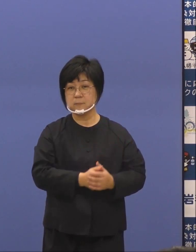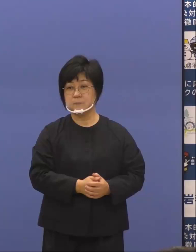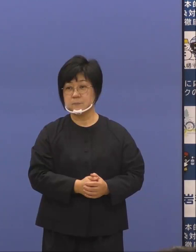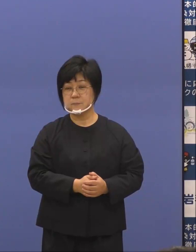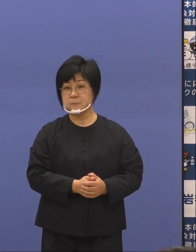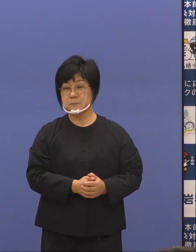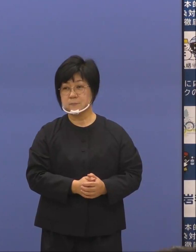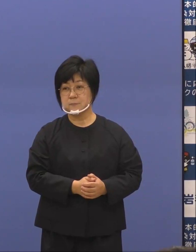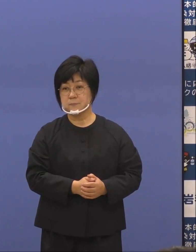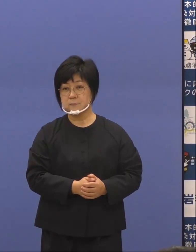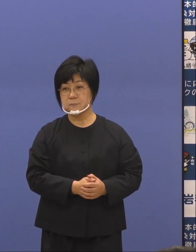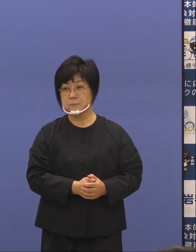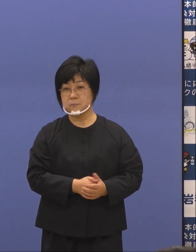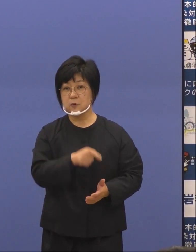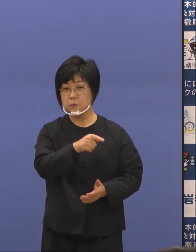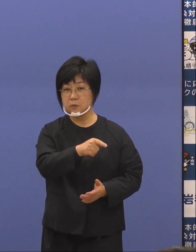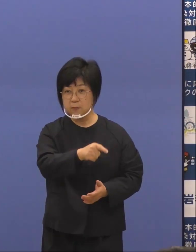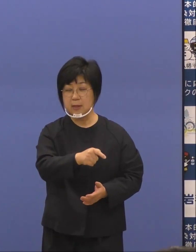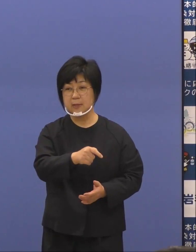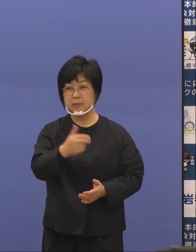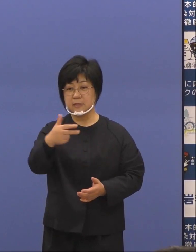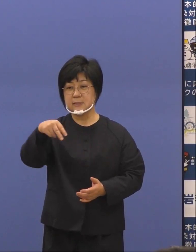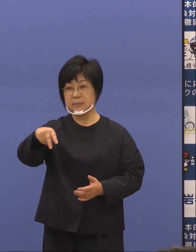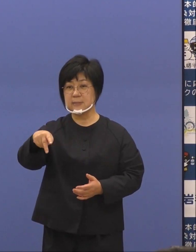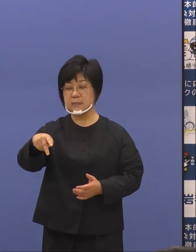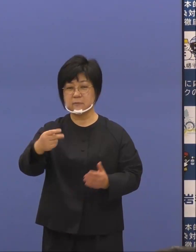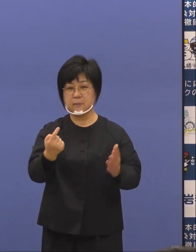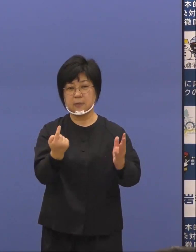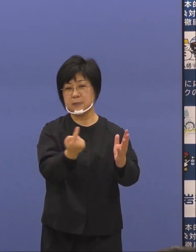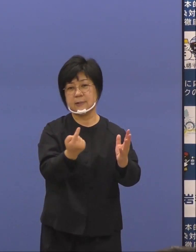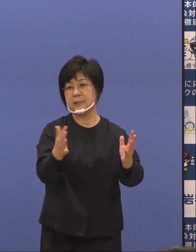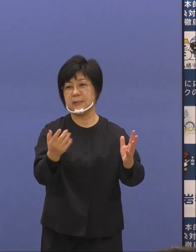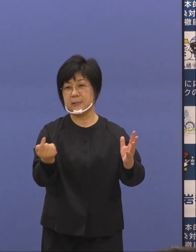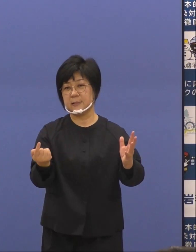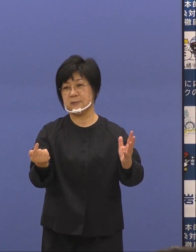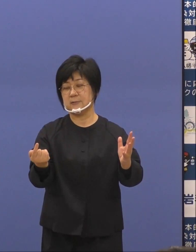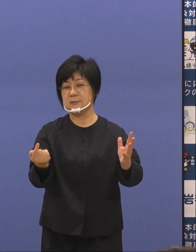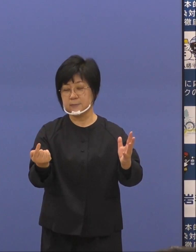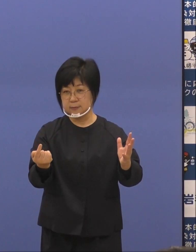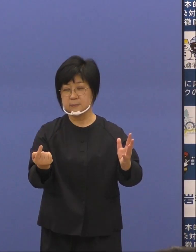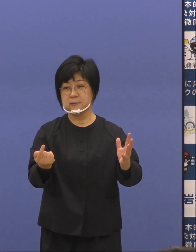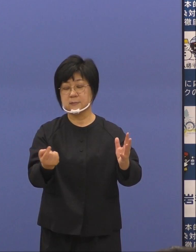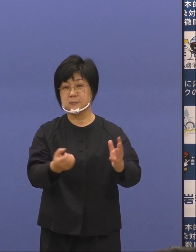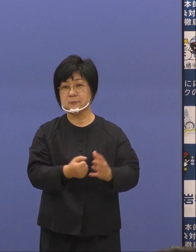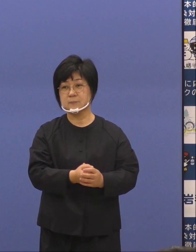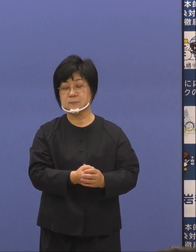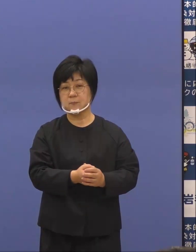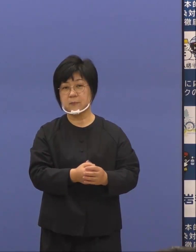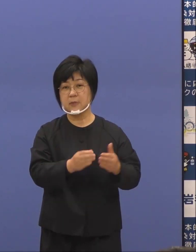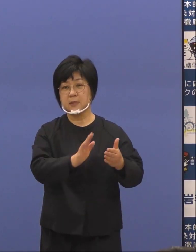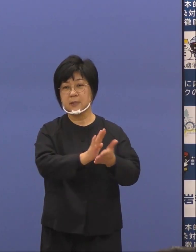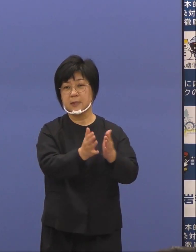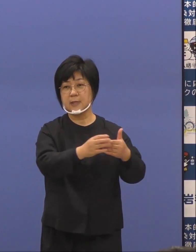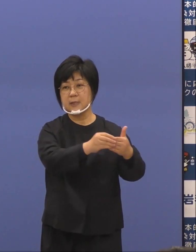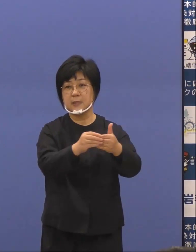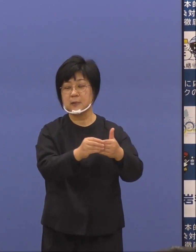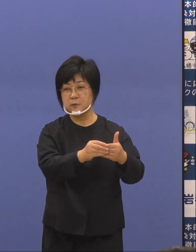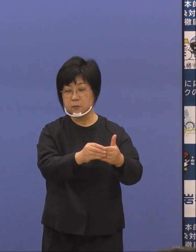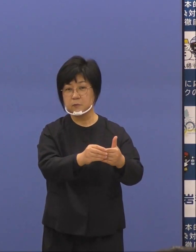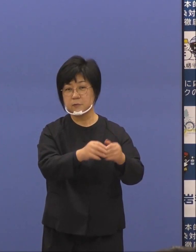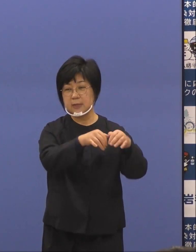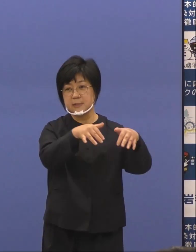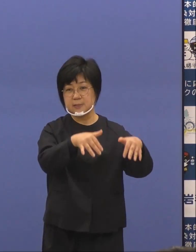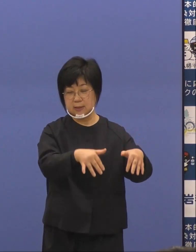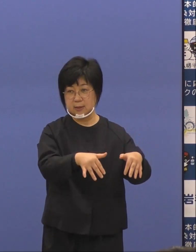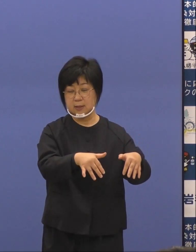あ、そこには、まあ、志名さんは入っていないわけで、まあ、刷新された立憲県連の体制で、まあ、これ